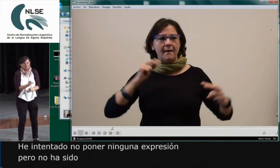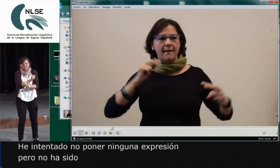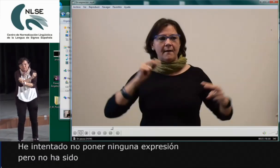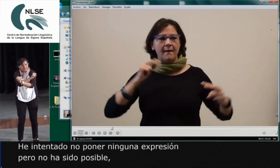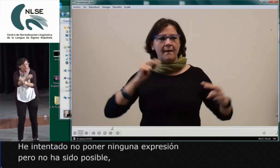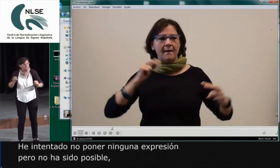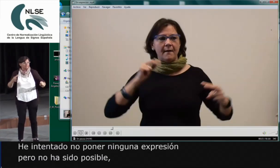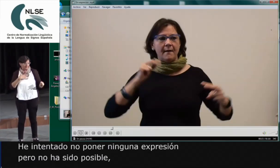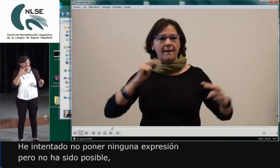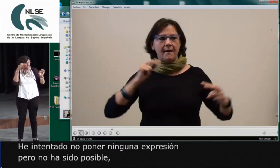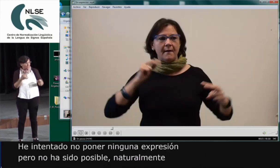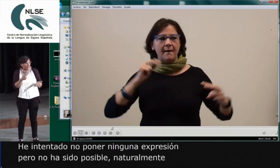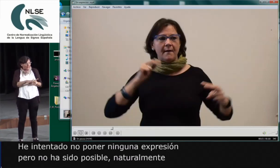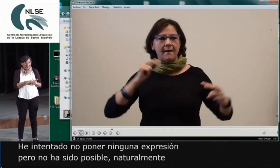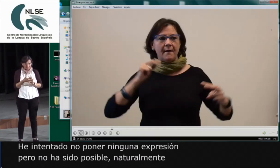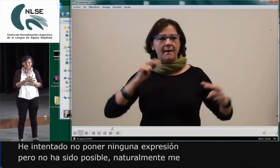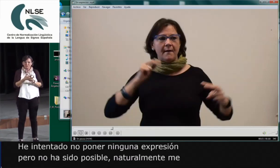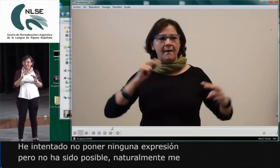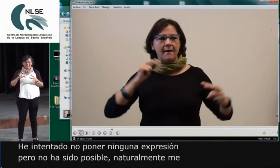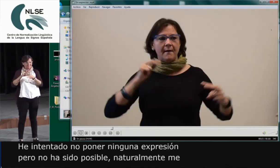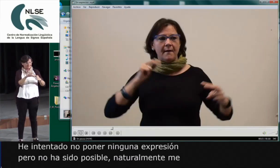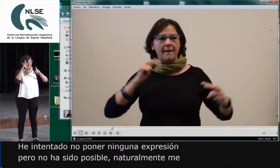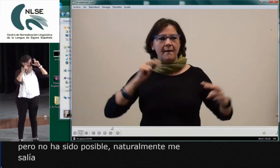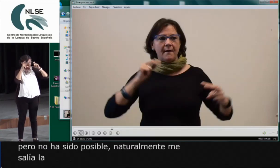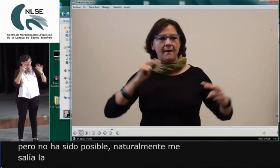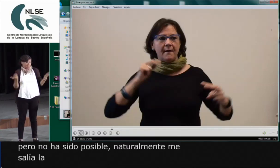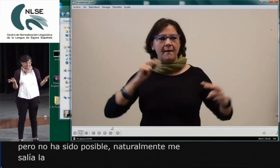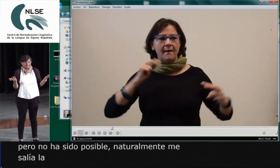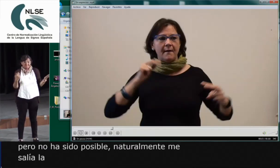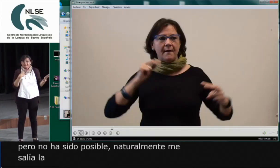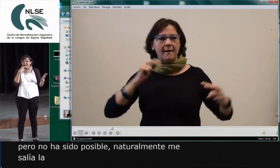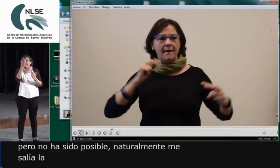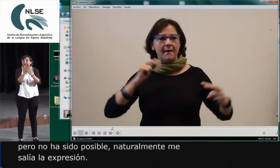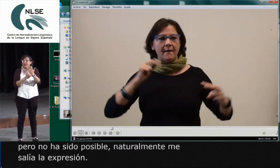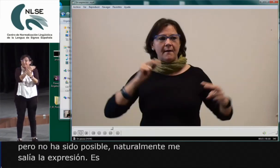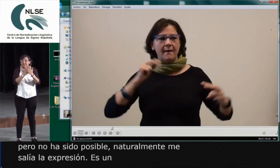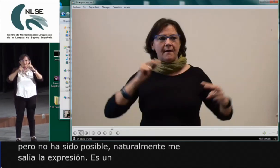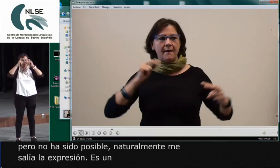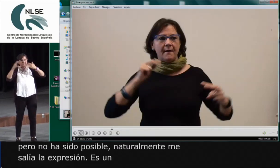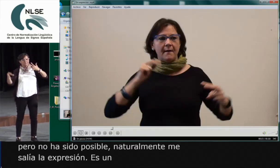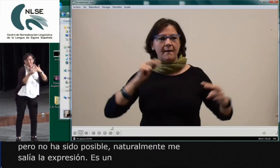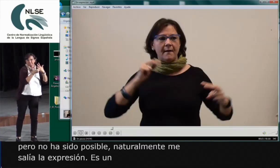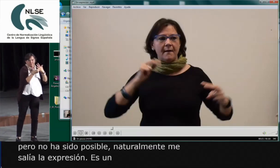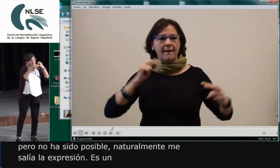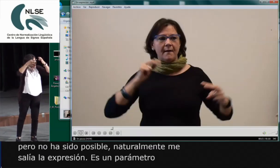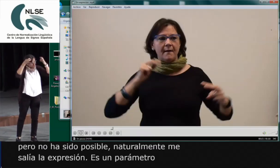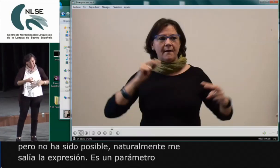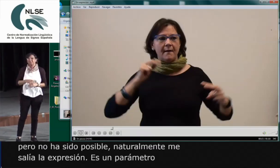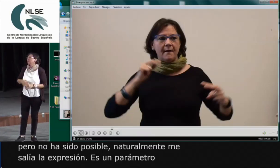expresión, pero bueno, he intentado minimizarla. Ya veis que evidentemente es un parámetro imprescindible dentro de la lengua de signos.